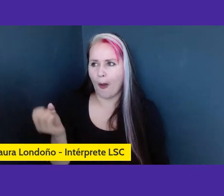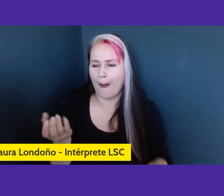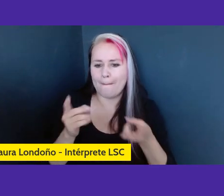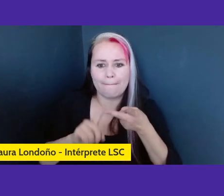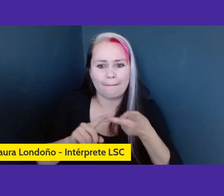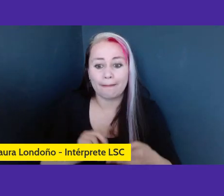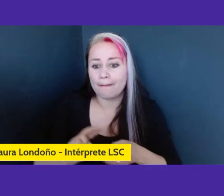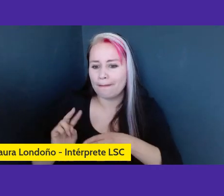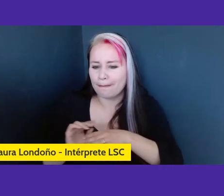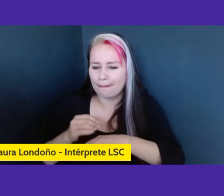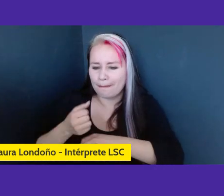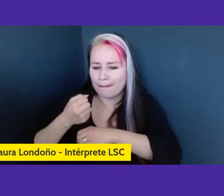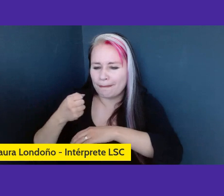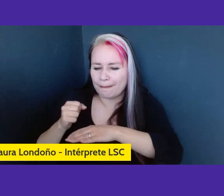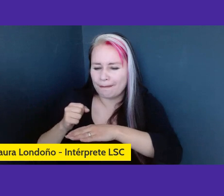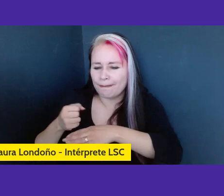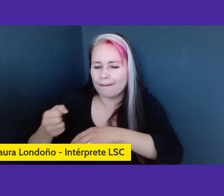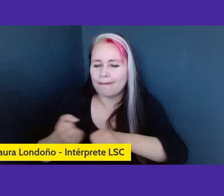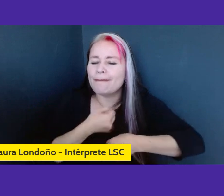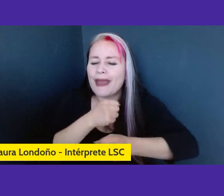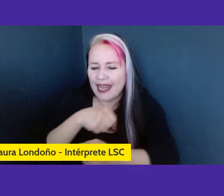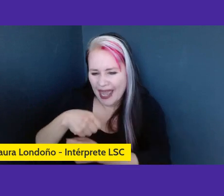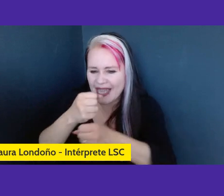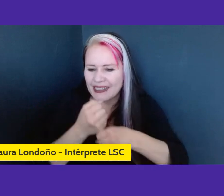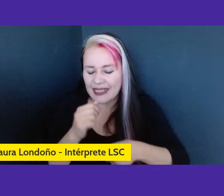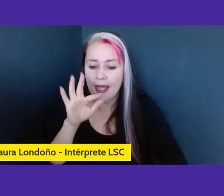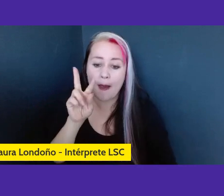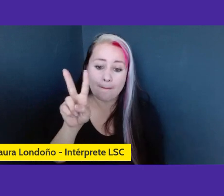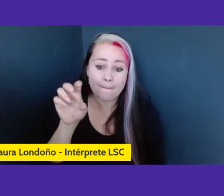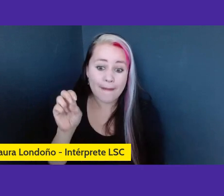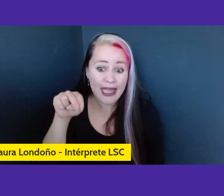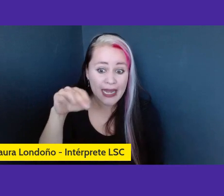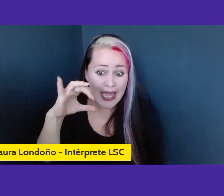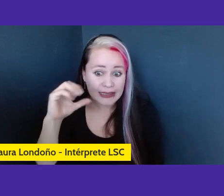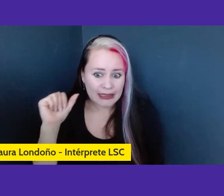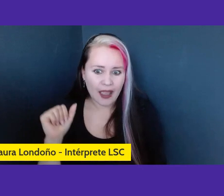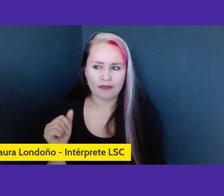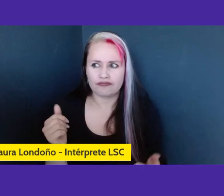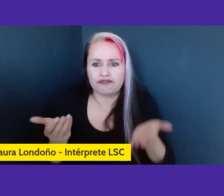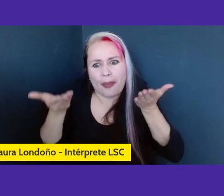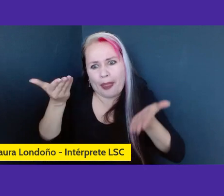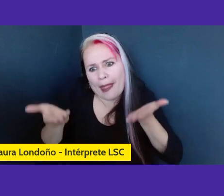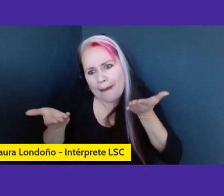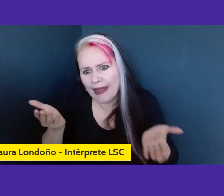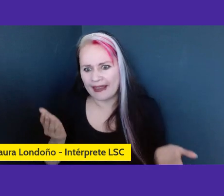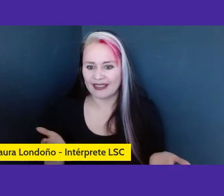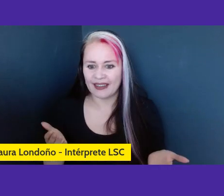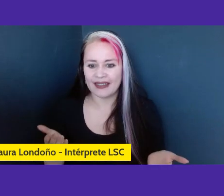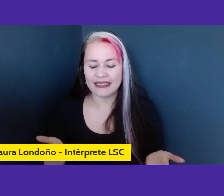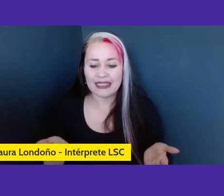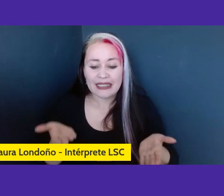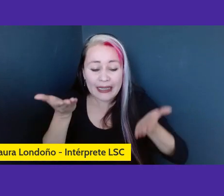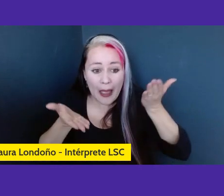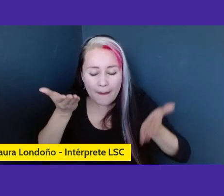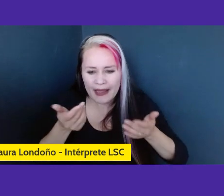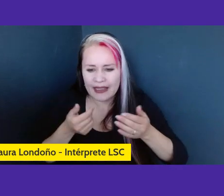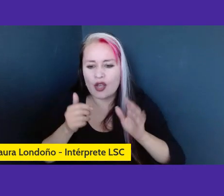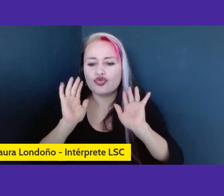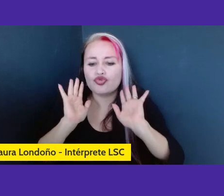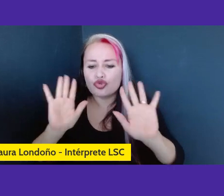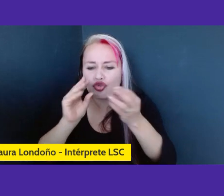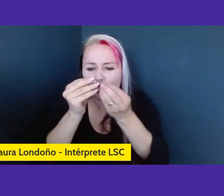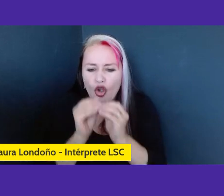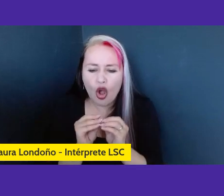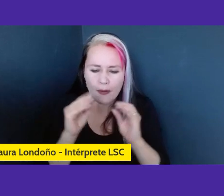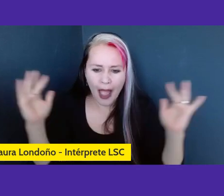festival clase B, te bloquea la posibilidad de ir a un festival clase A. Entonces creo que esos son los mecanismos. Y los tiempos,